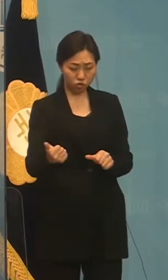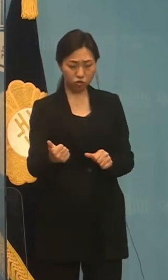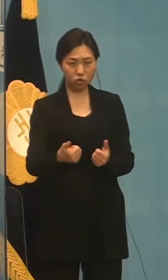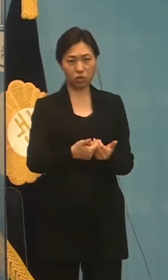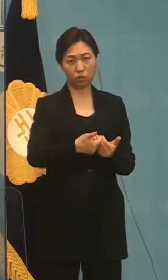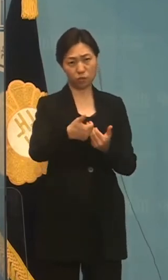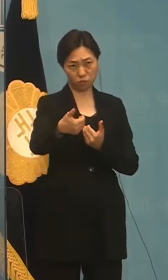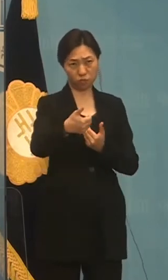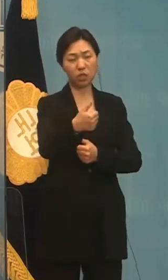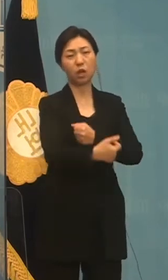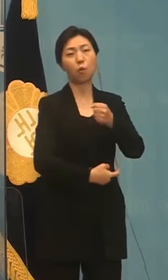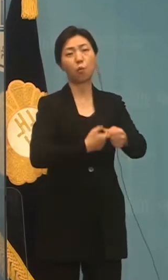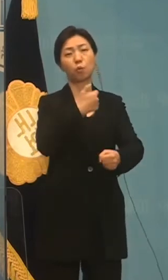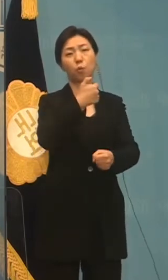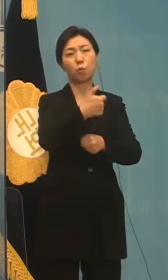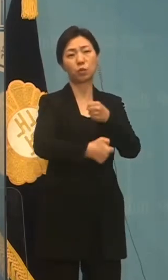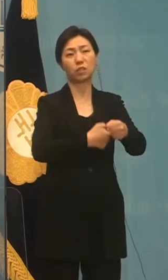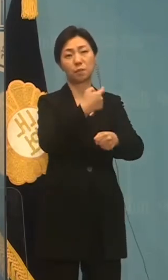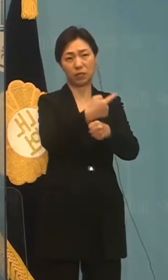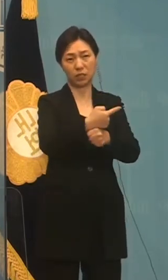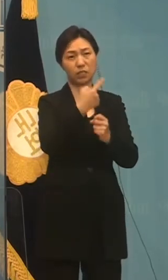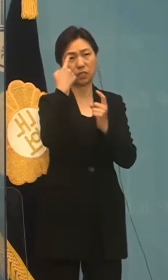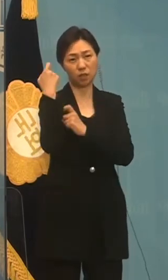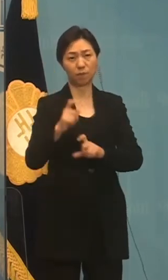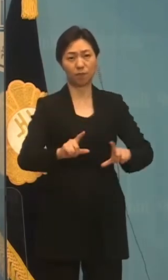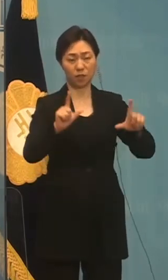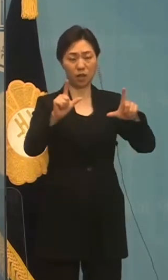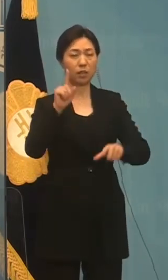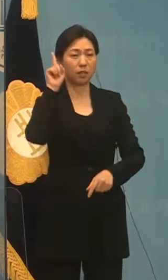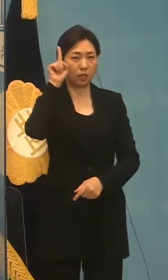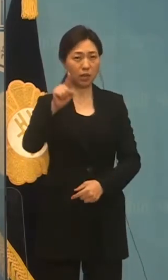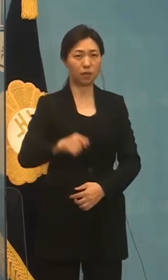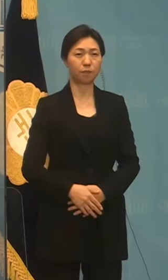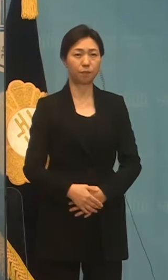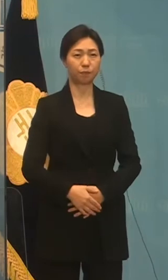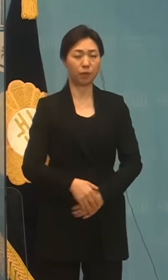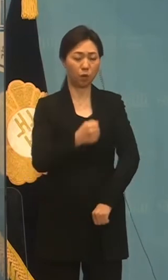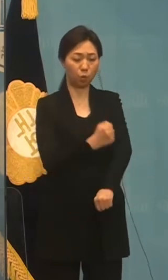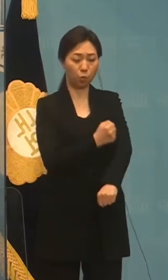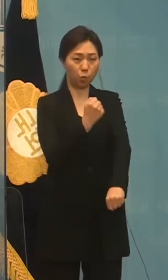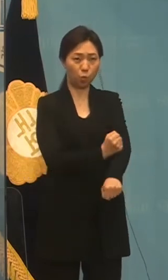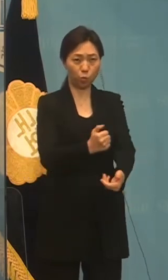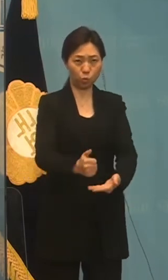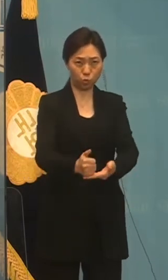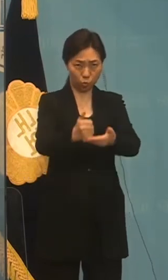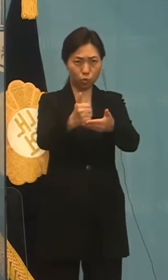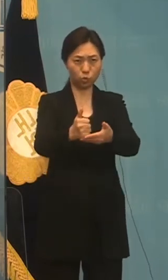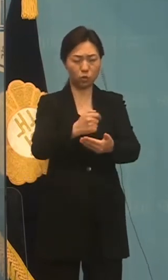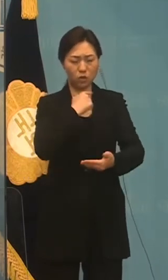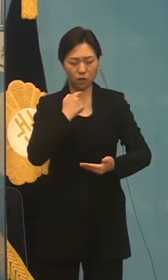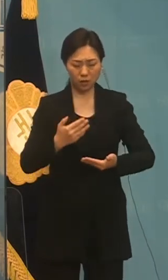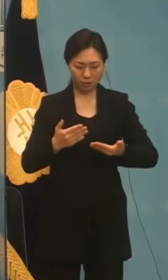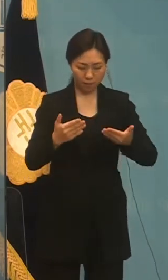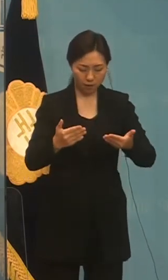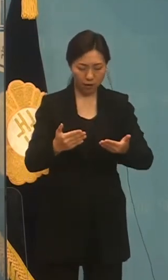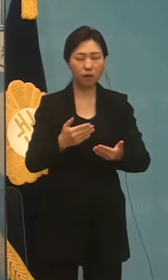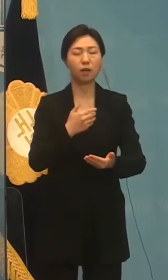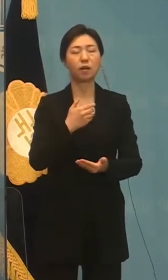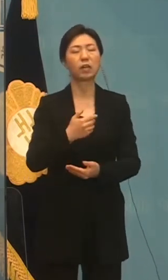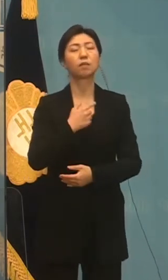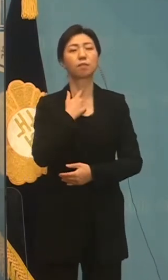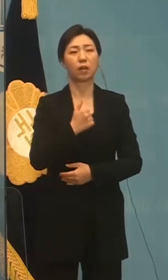오목한 시대의 시민들의 가슴에 운동 존중의 불꽃을 피워올린 열사의 희생을 생각하며 넋을